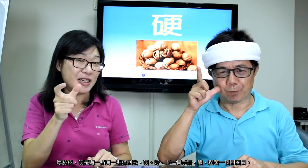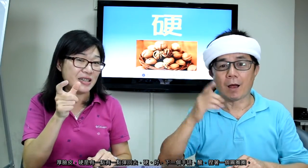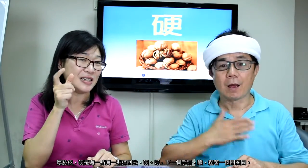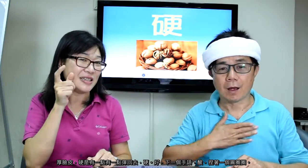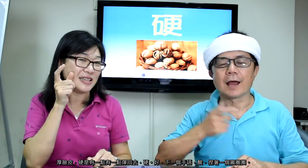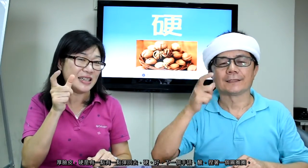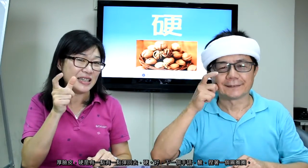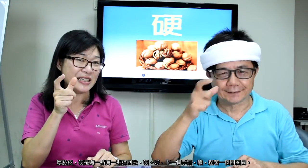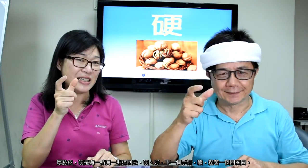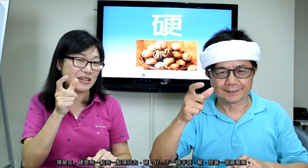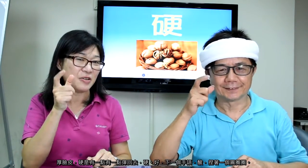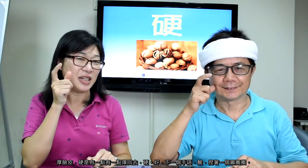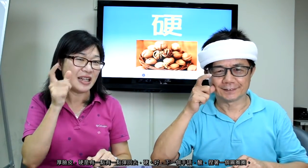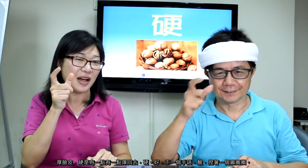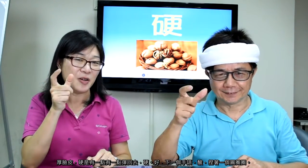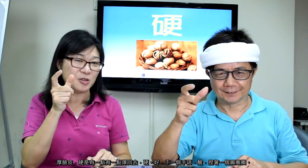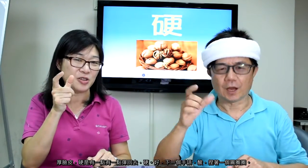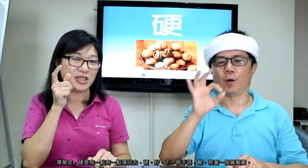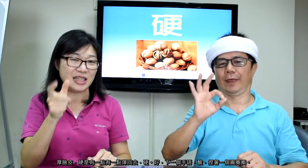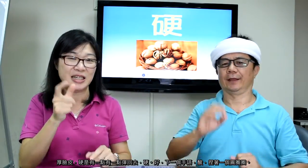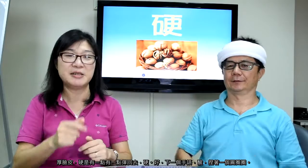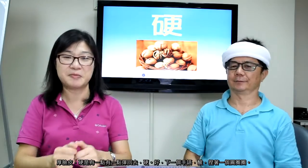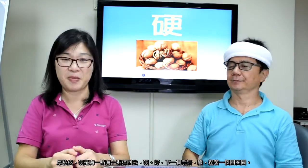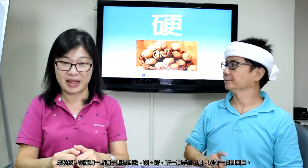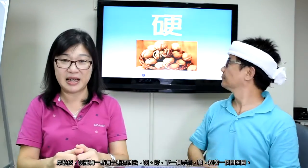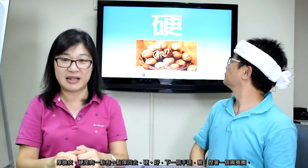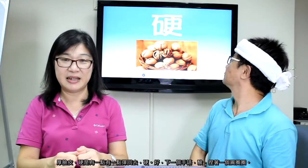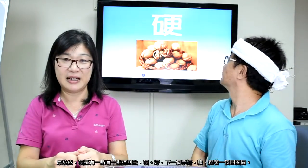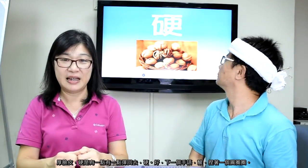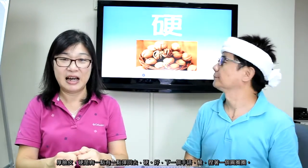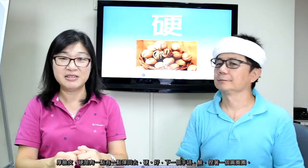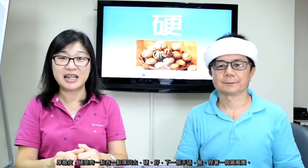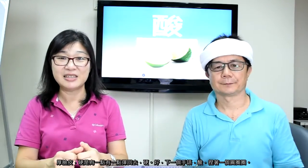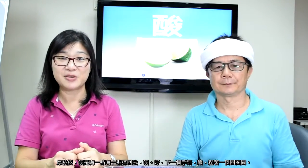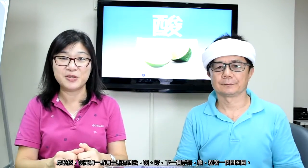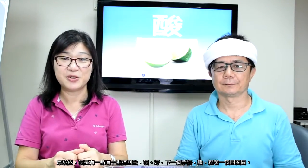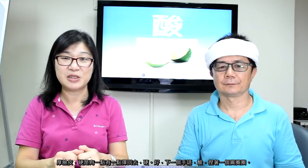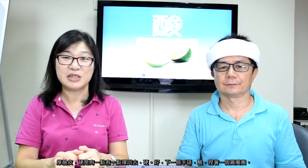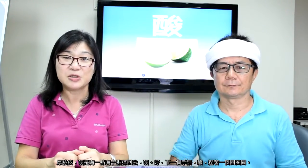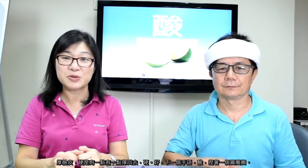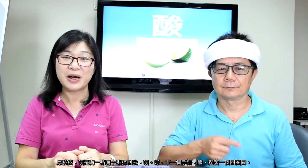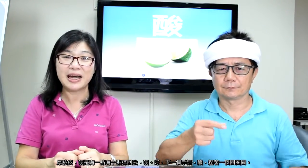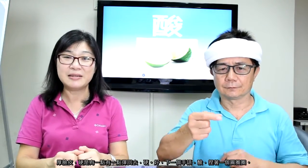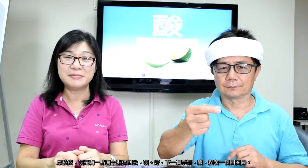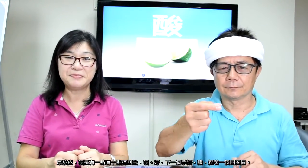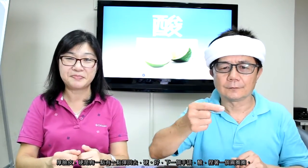点，有一点弹回去，硬。好，下一个手语，酸，